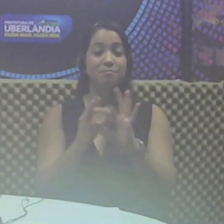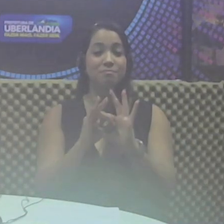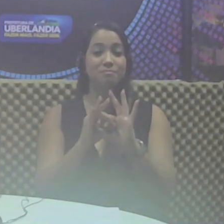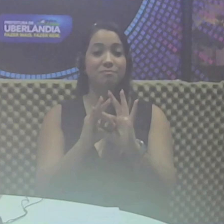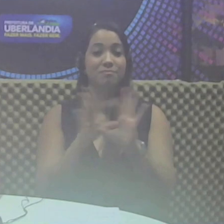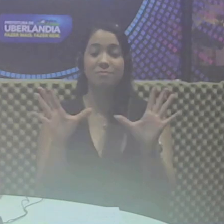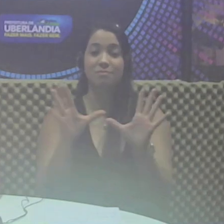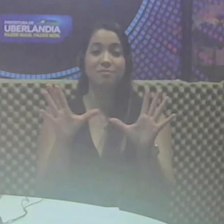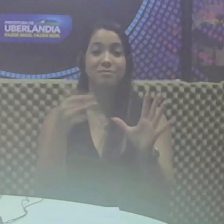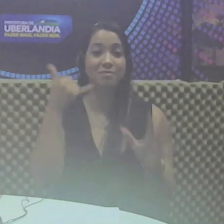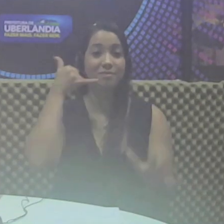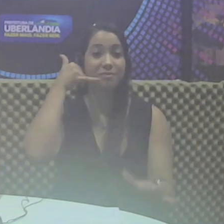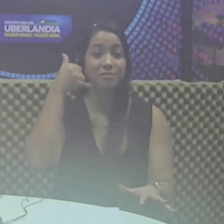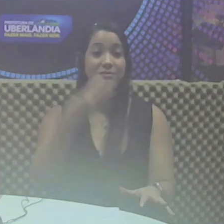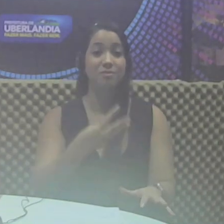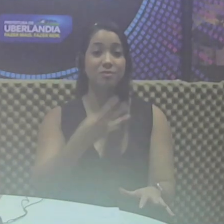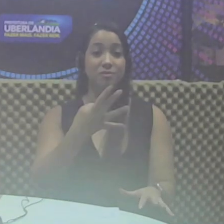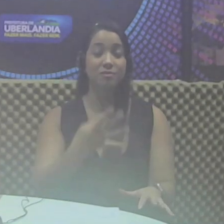disponível pelo telefone